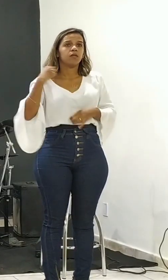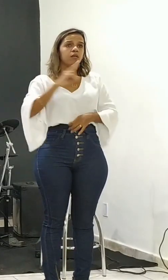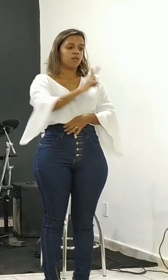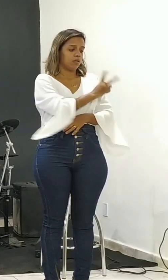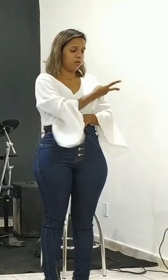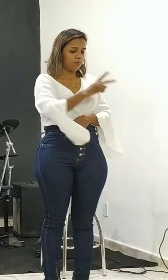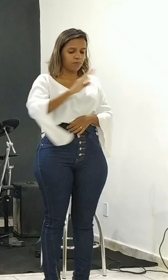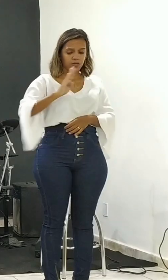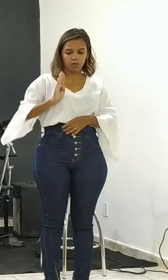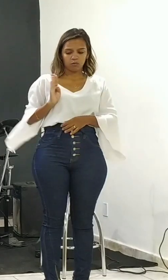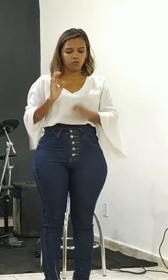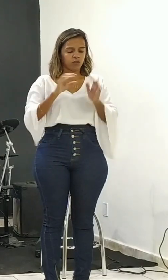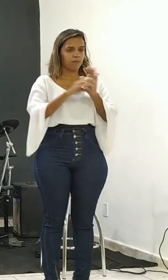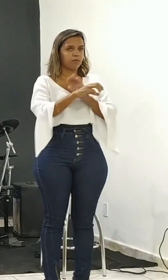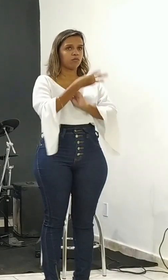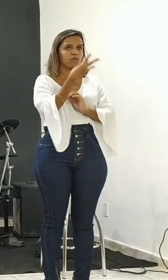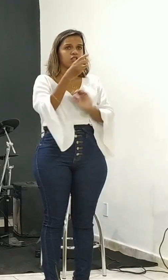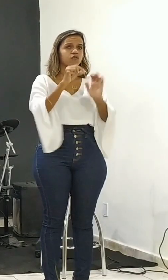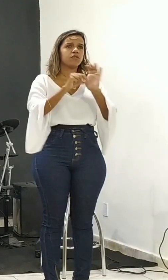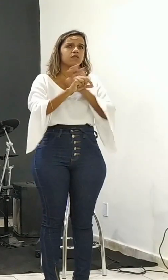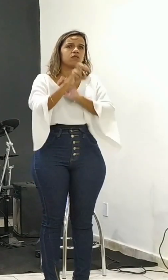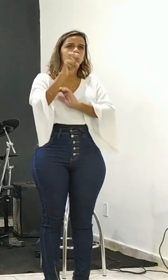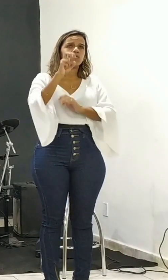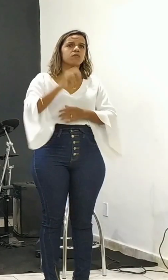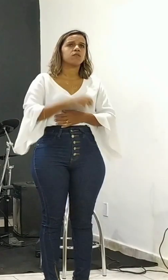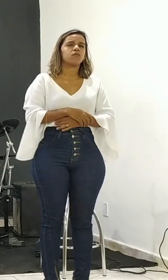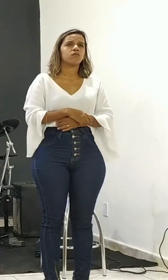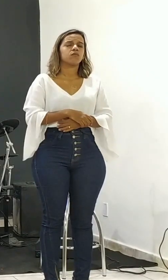Hebreus capítulo 13, versículo 5.